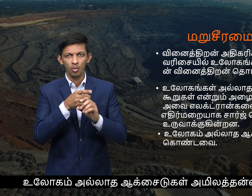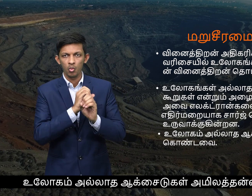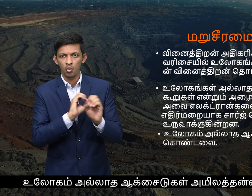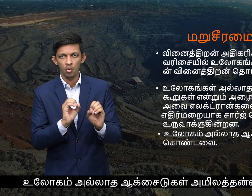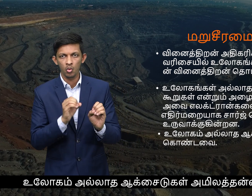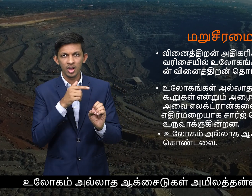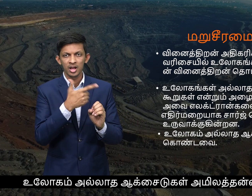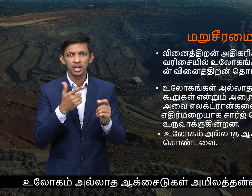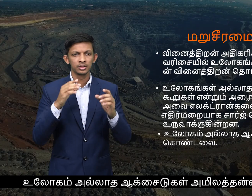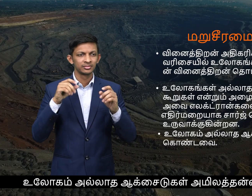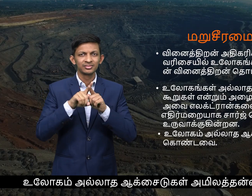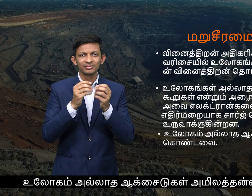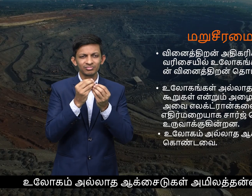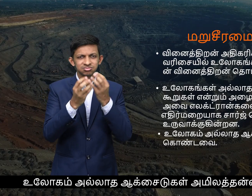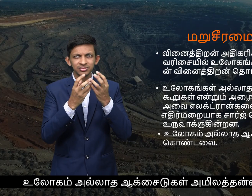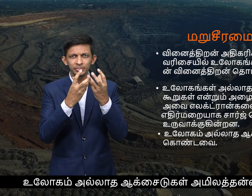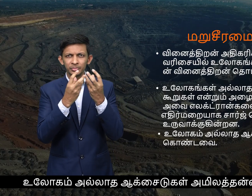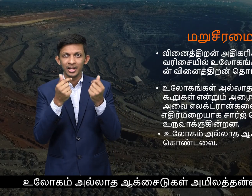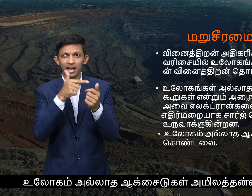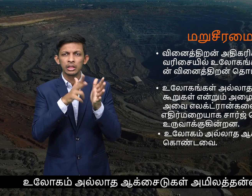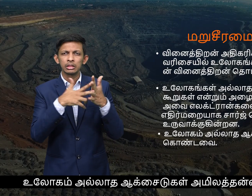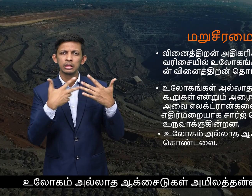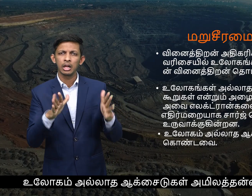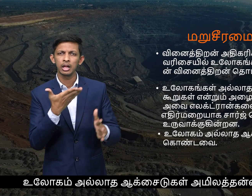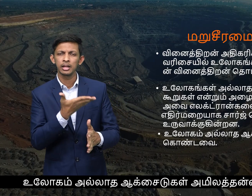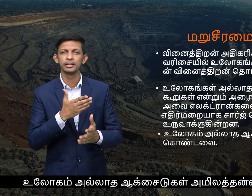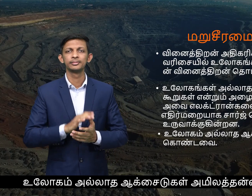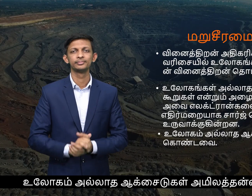உலோகம் அல்லாத ஆக்சைடுகள் அமிலத்தன்மை கொண்டவை.